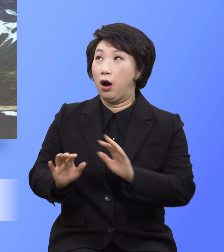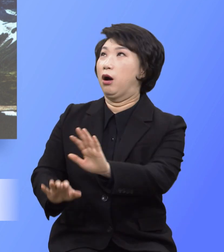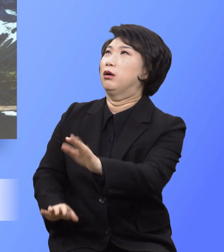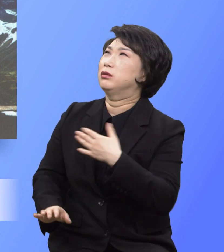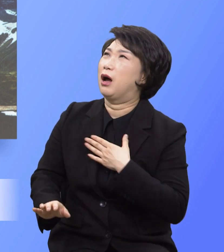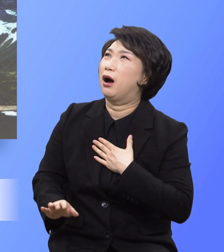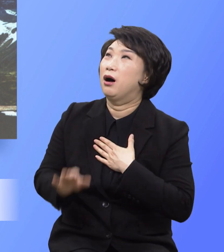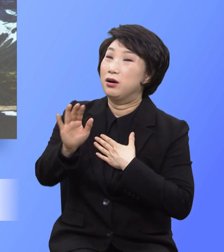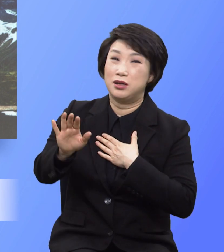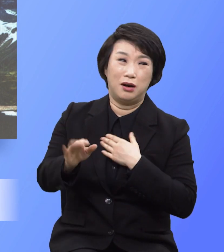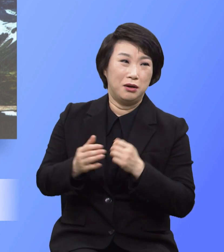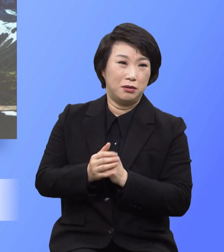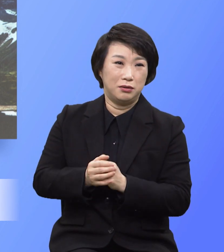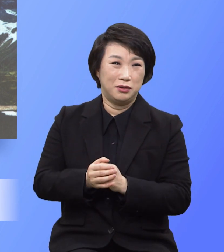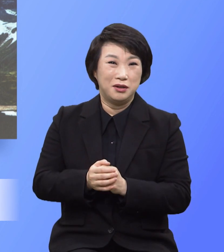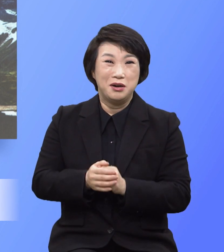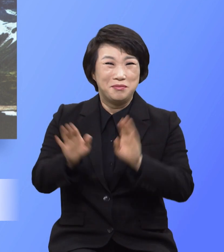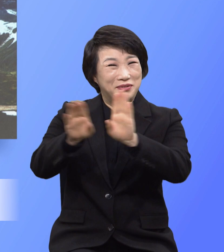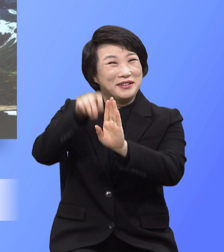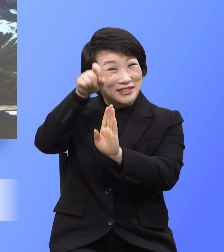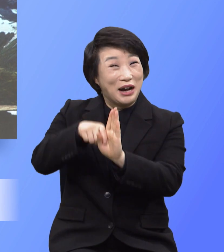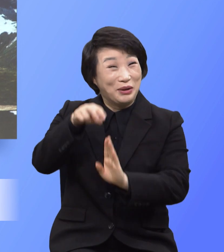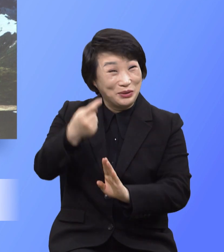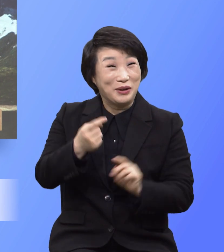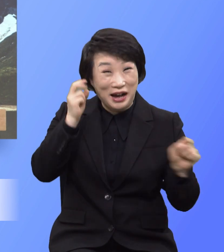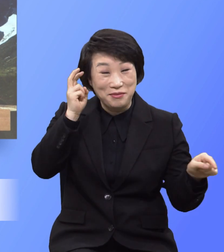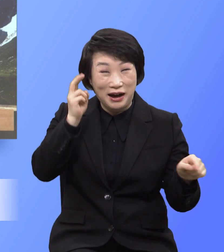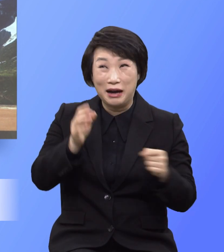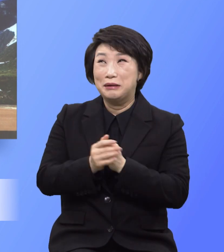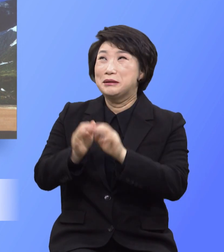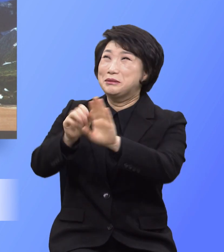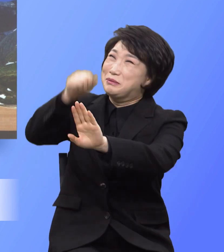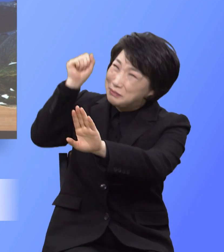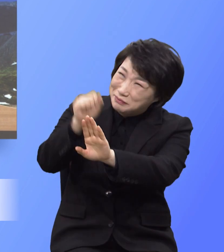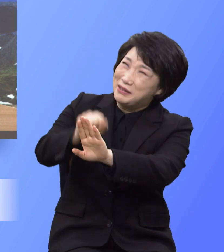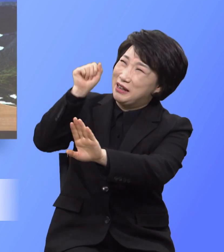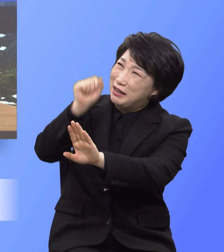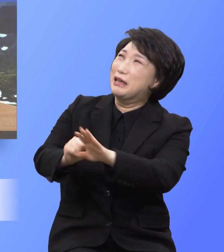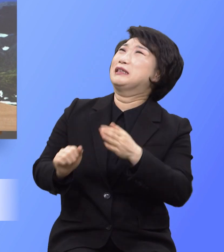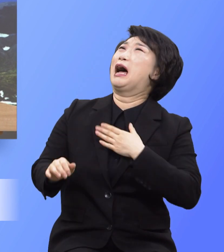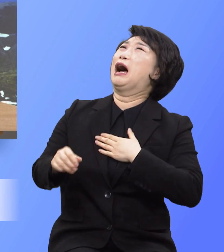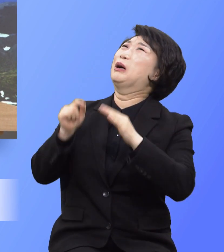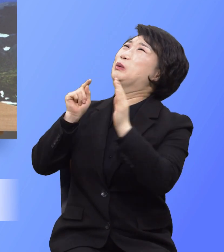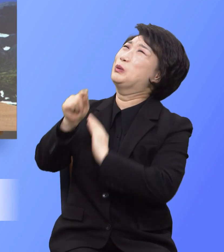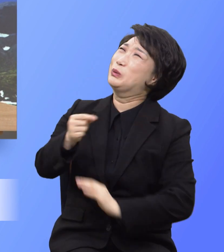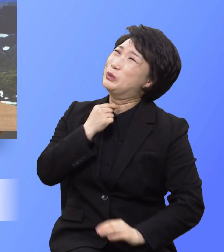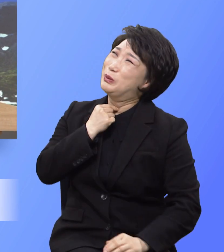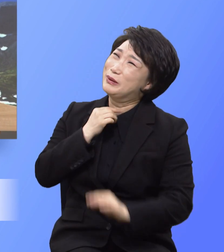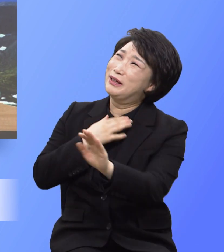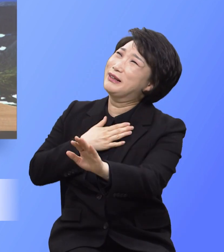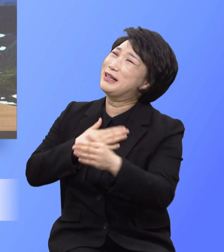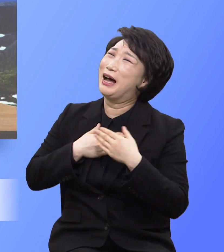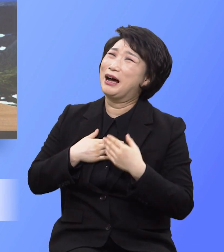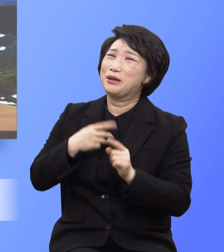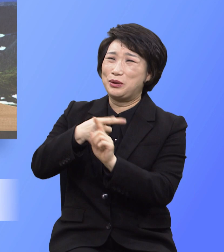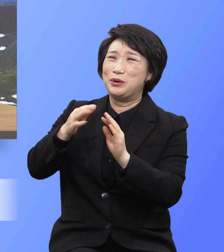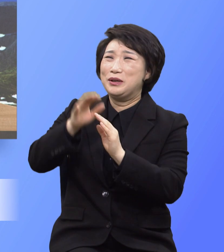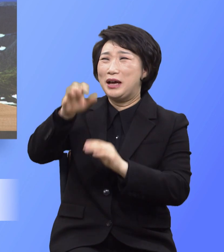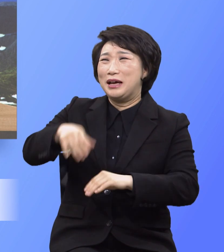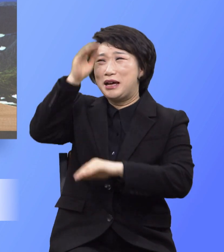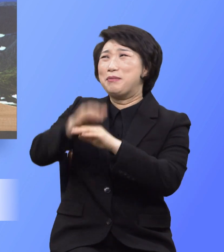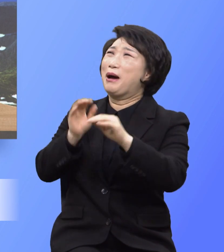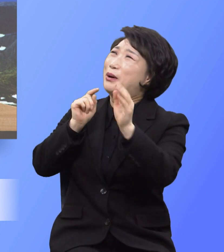아마 문을 잠궈도 두드리면서 나만 받아달라고 나만 교회